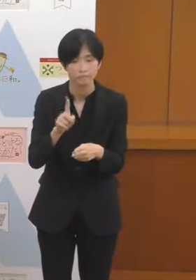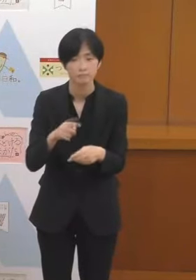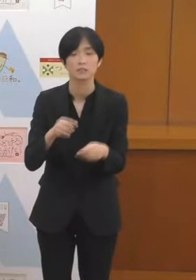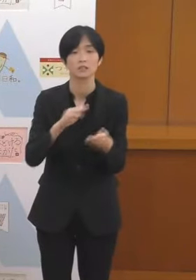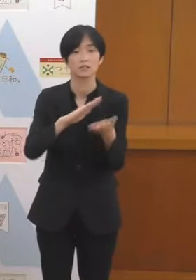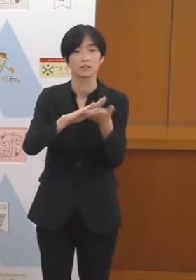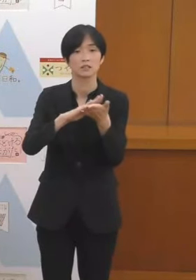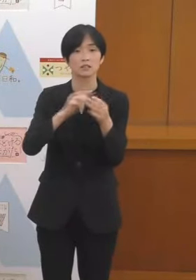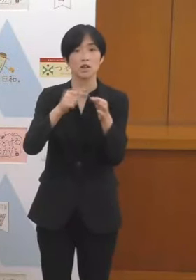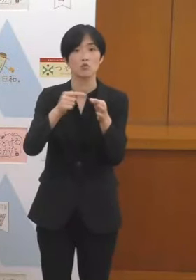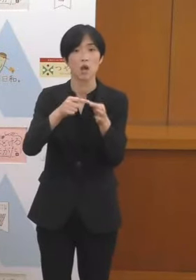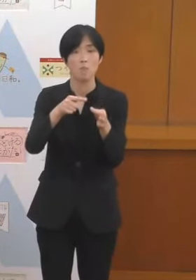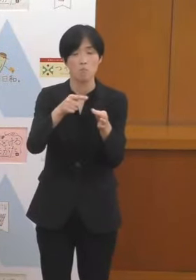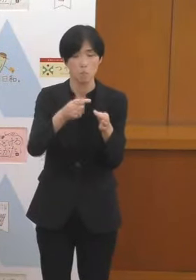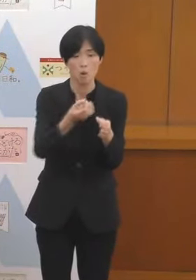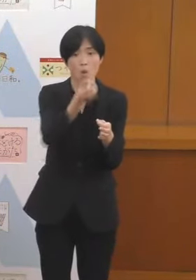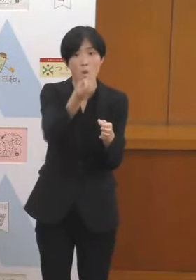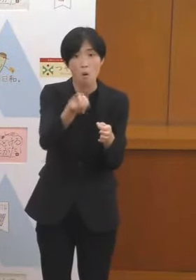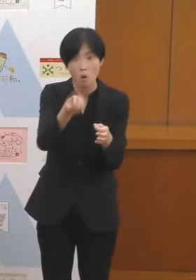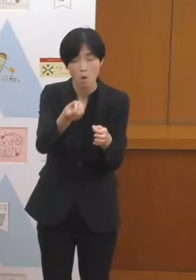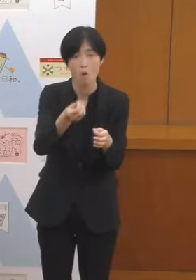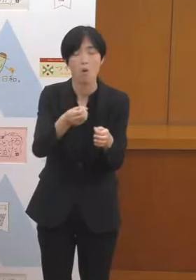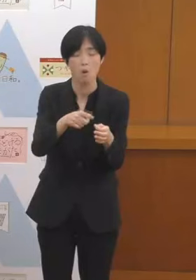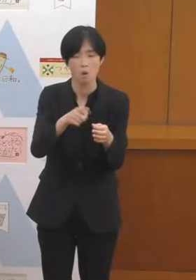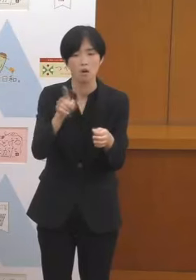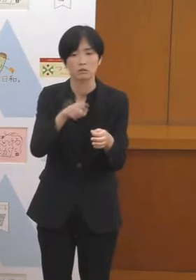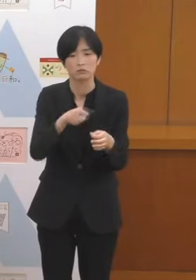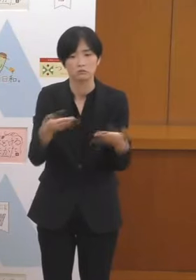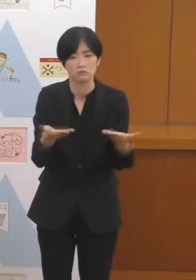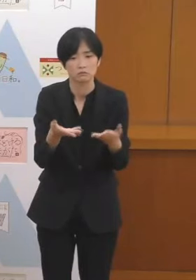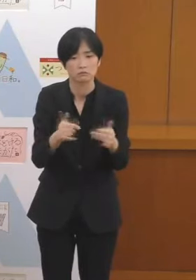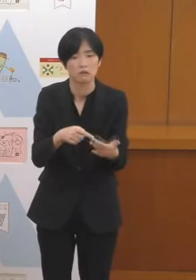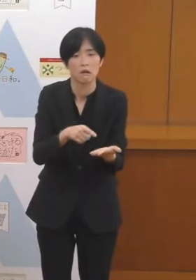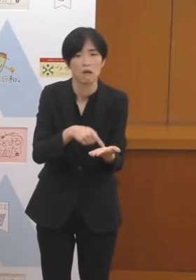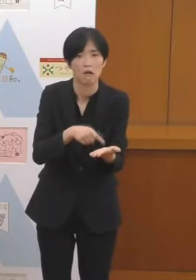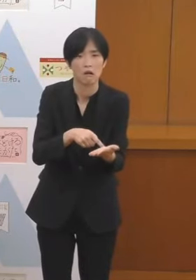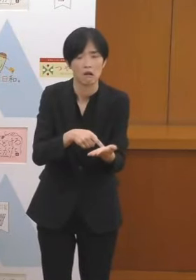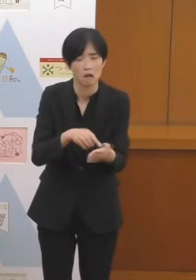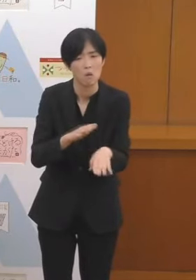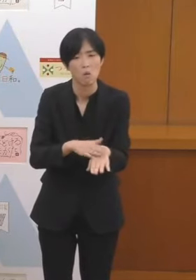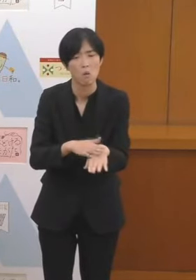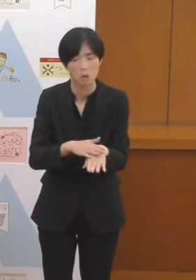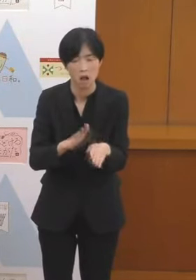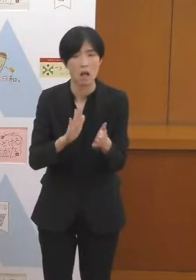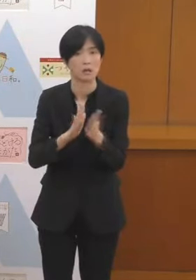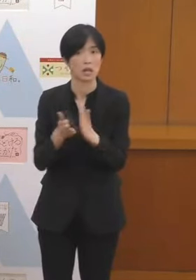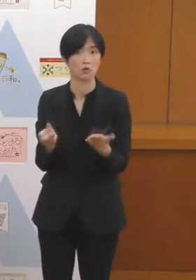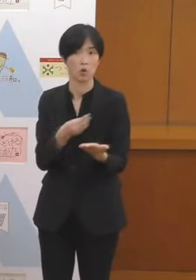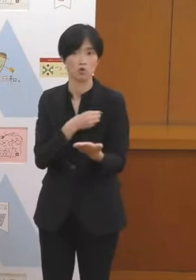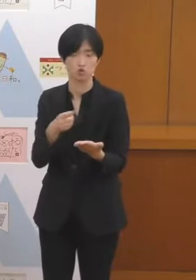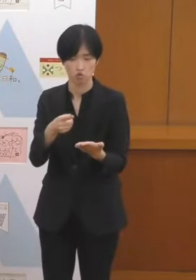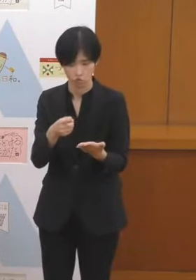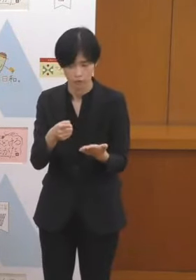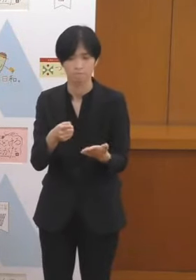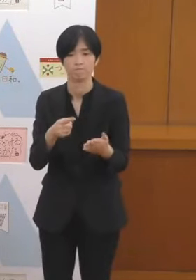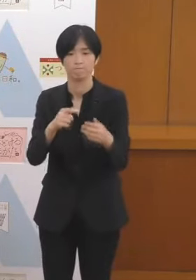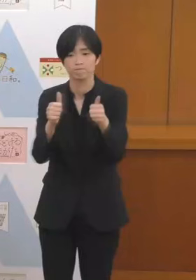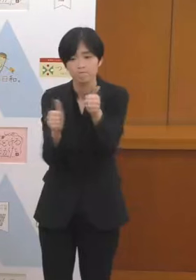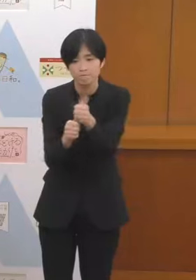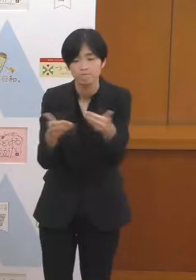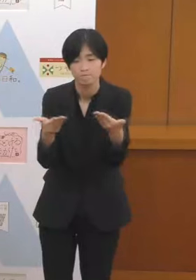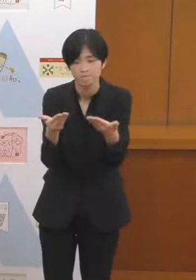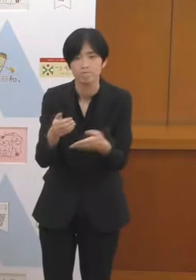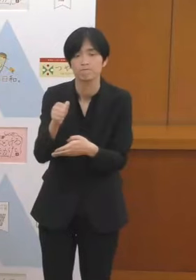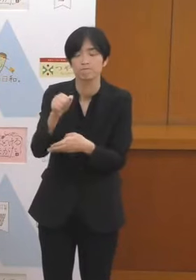桜んぼの収穫等における人手不足に対応するため原職員が副業として